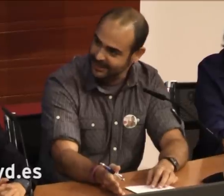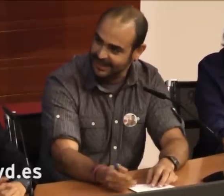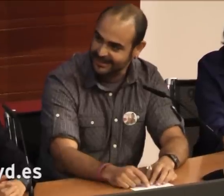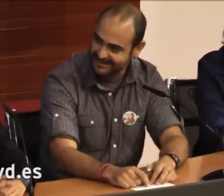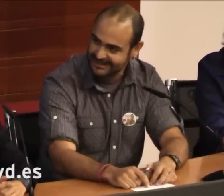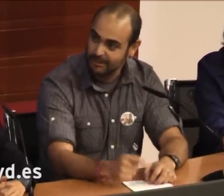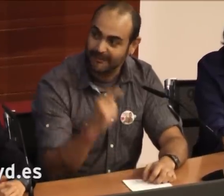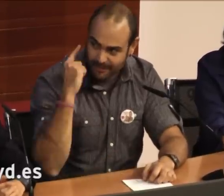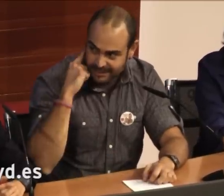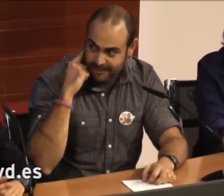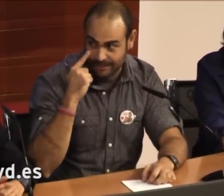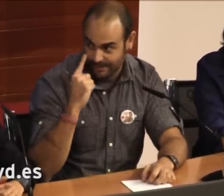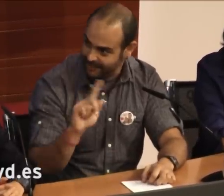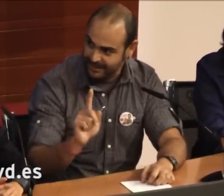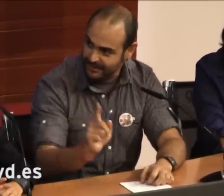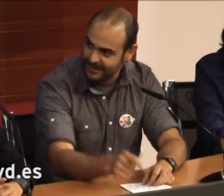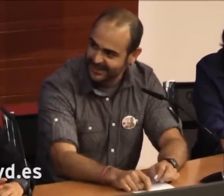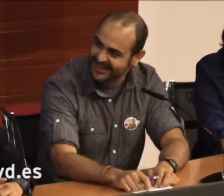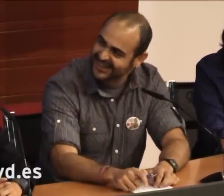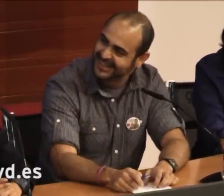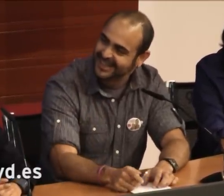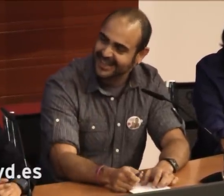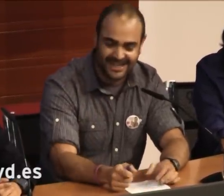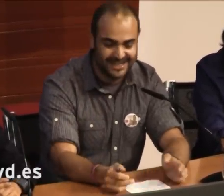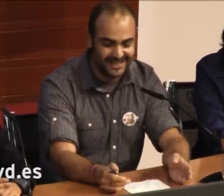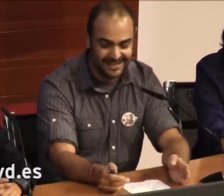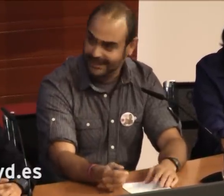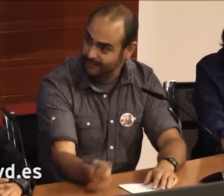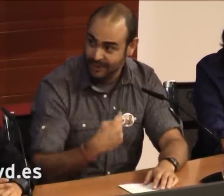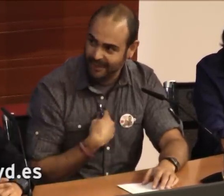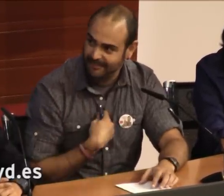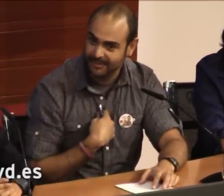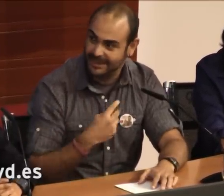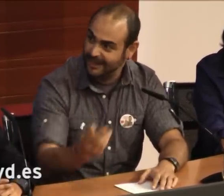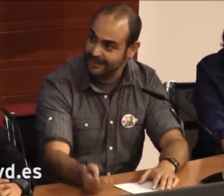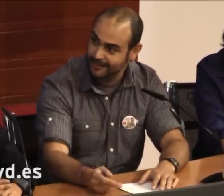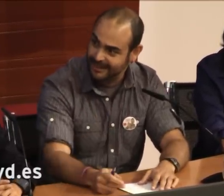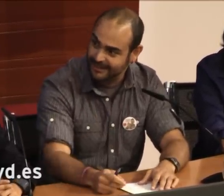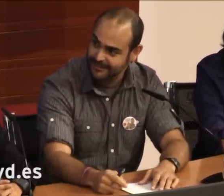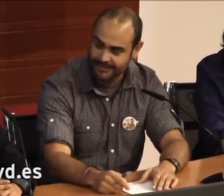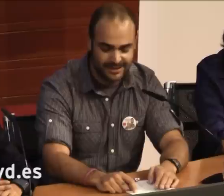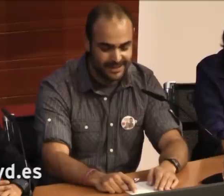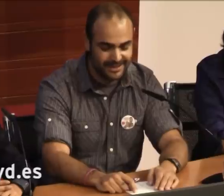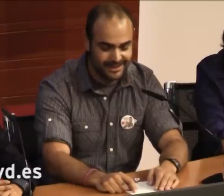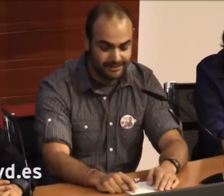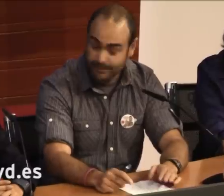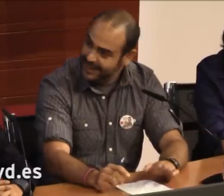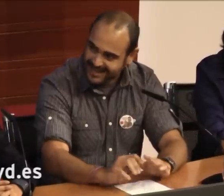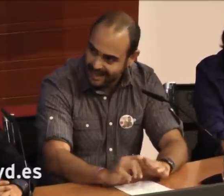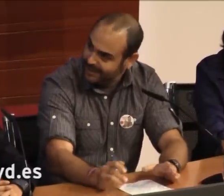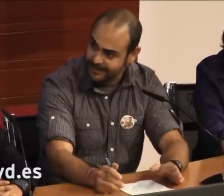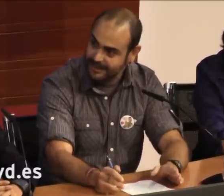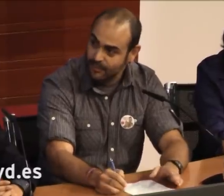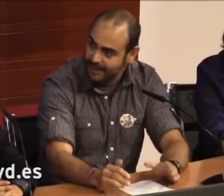en la política. Lo había escuchado, pero no lo había visto, ¿no? Ya. Y yo, por ejemplo, mira, llevo las redes sociales, ¿no? Y yo